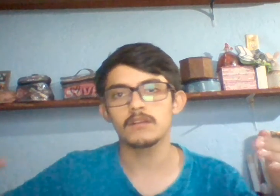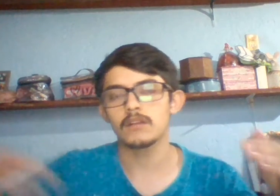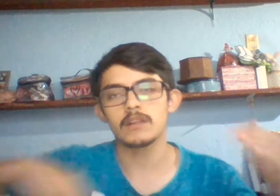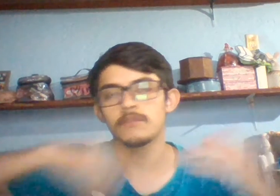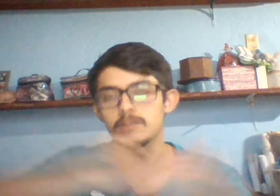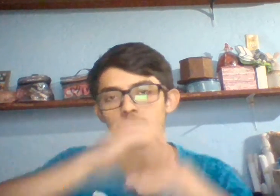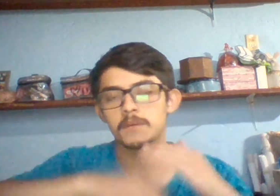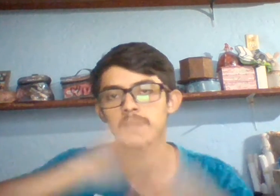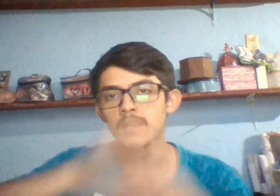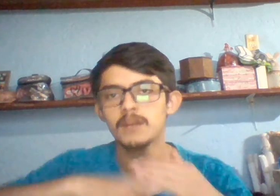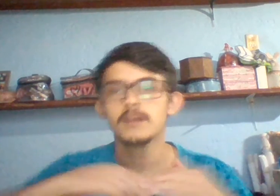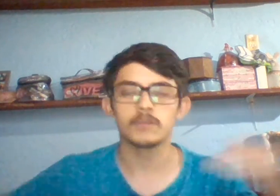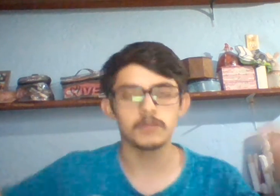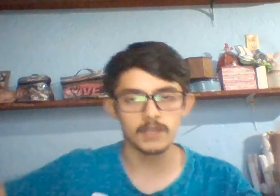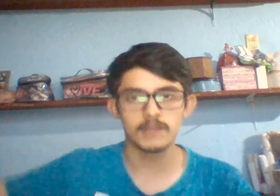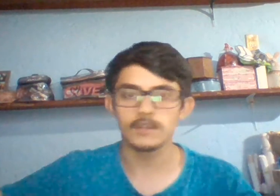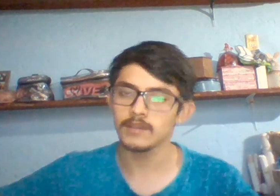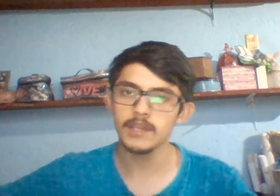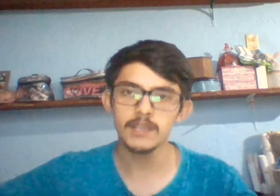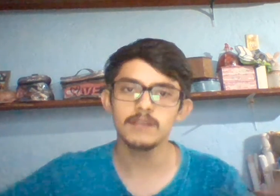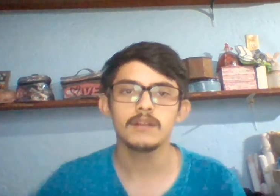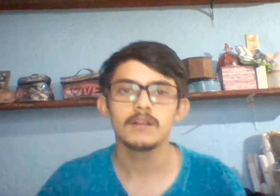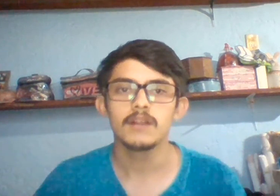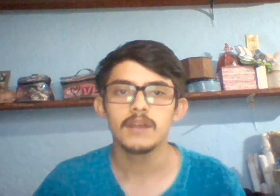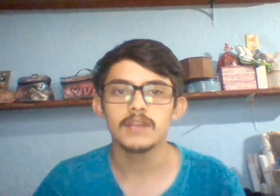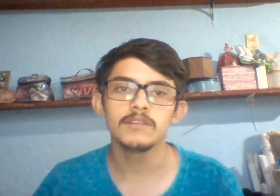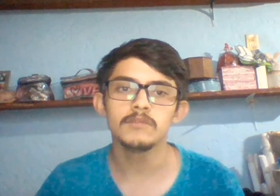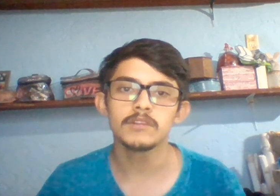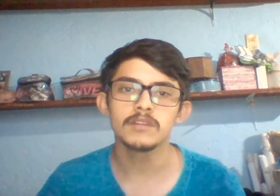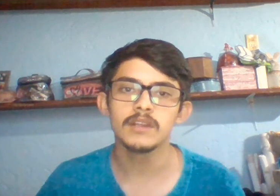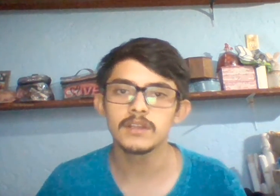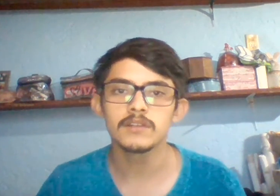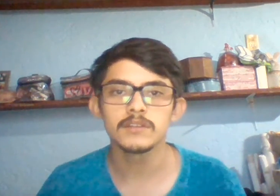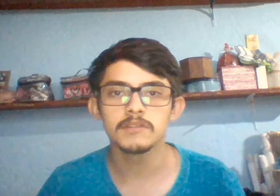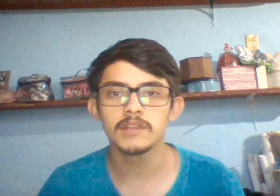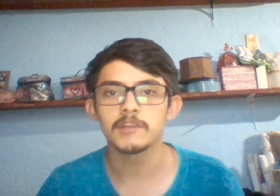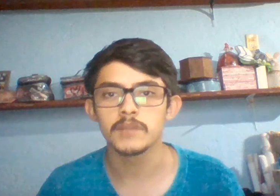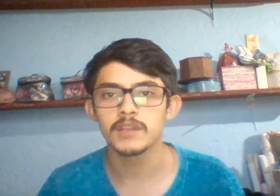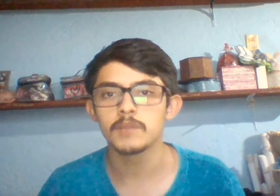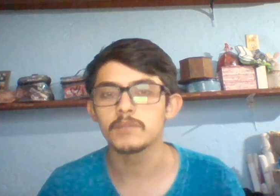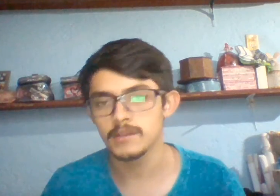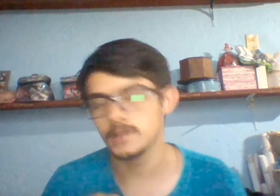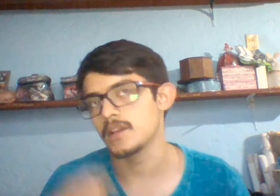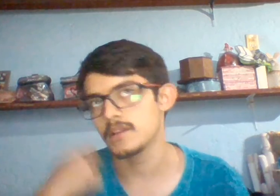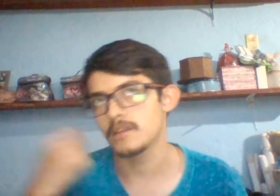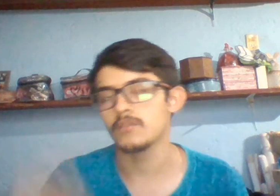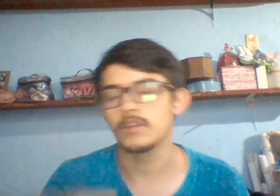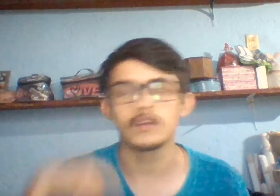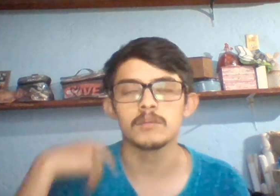la fuerza que va a dar sobre una distancia X. Entonces un motor eléctrico tiene una determinada potencia que como es